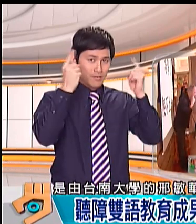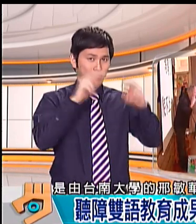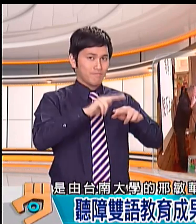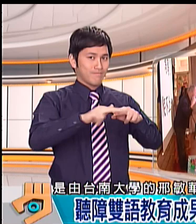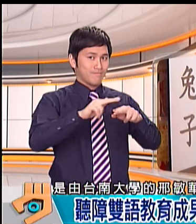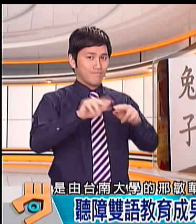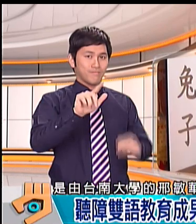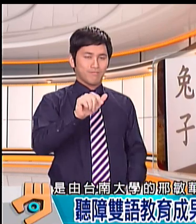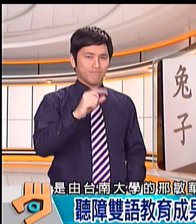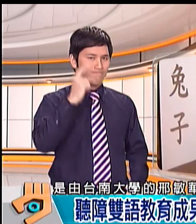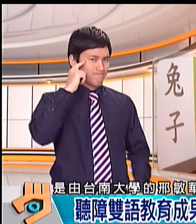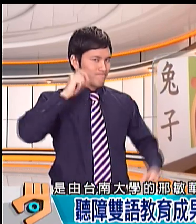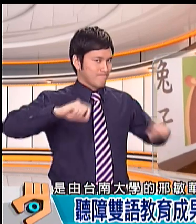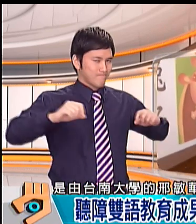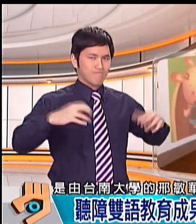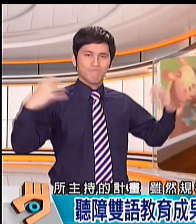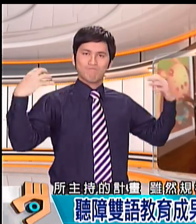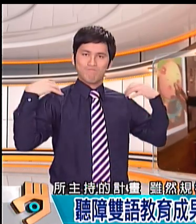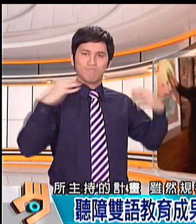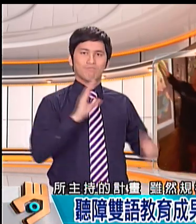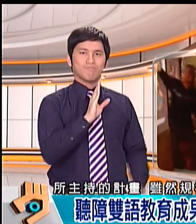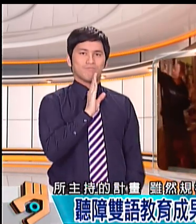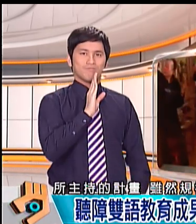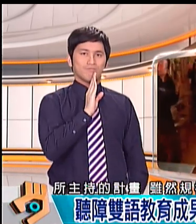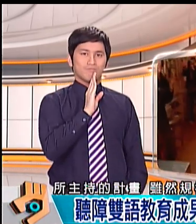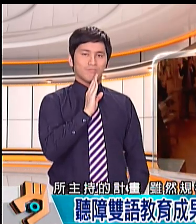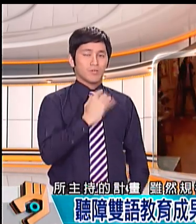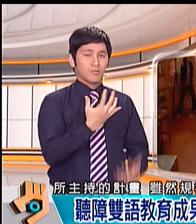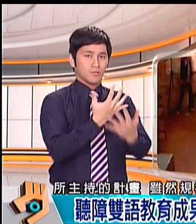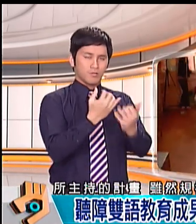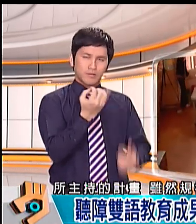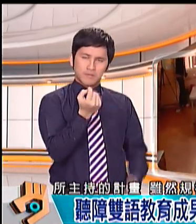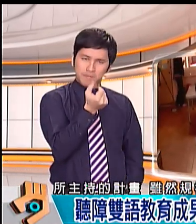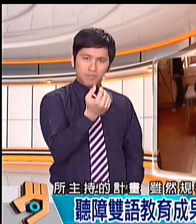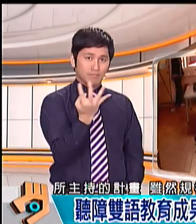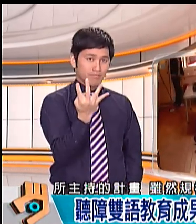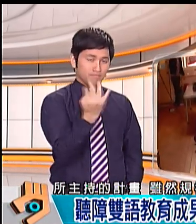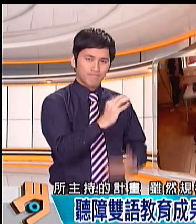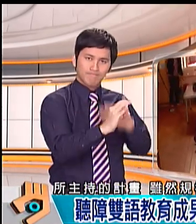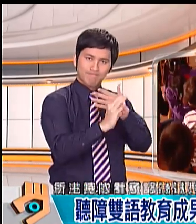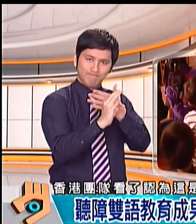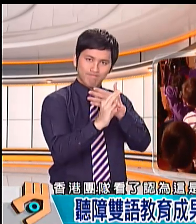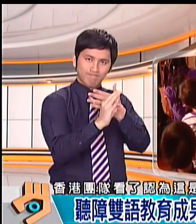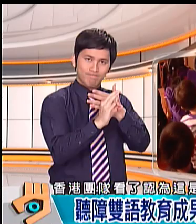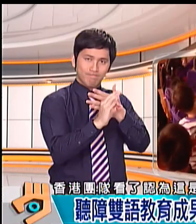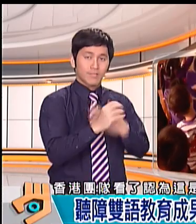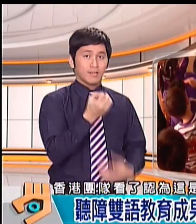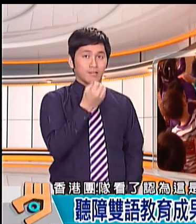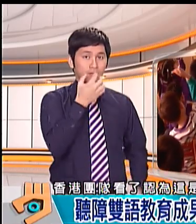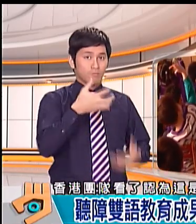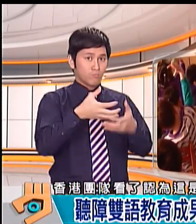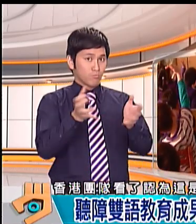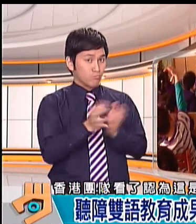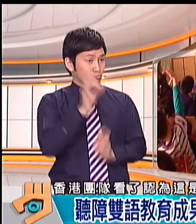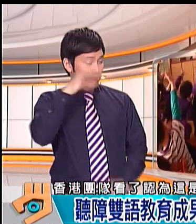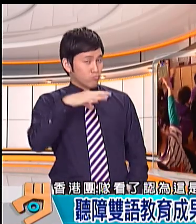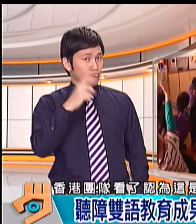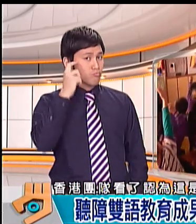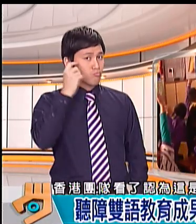学的邢敏华教授所主持的计划。虽然规模比较小，香港团队看了认为这是